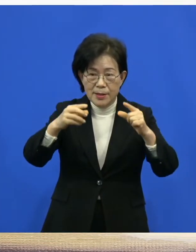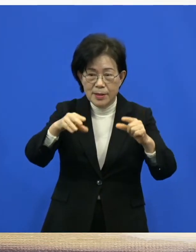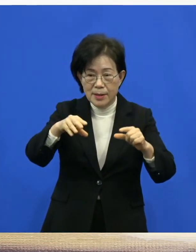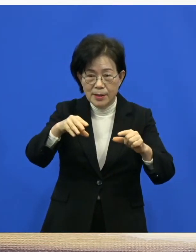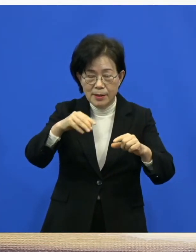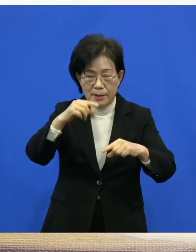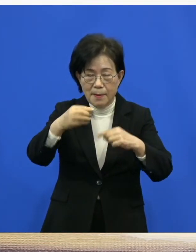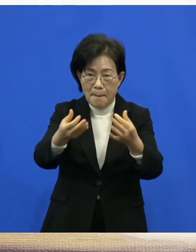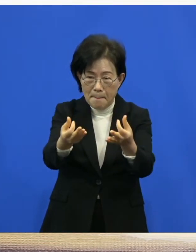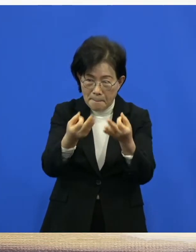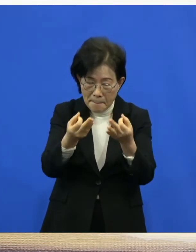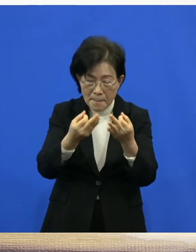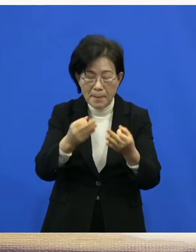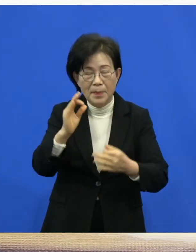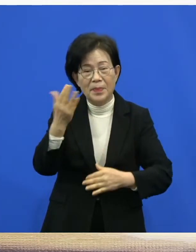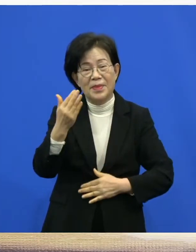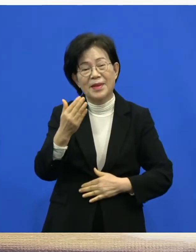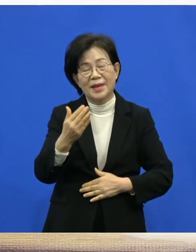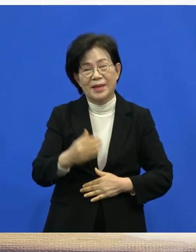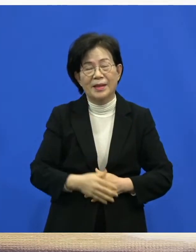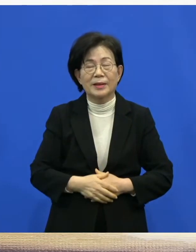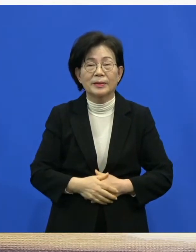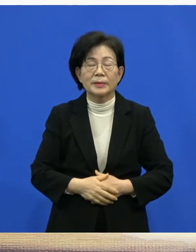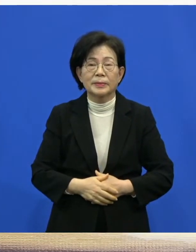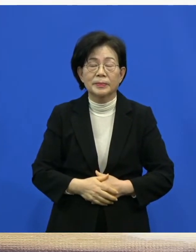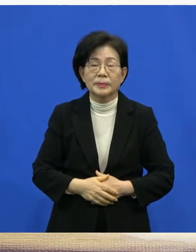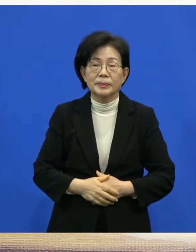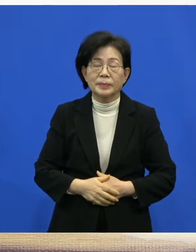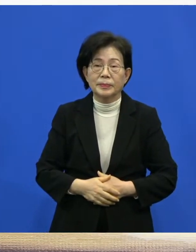신비를 부르다 이게 의미심장한 주제잖아요.